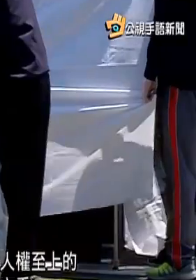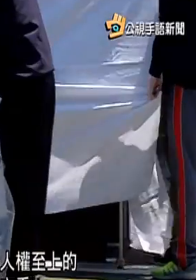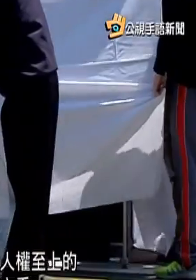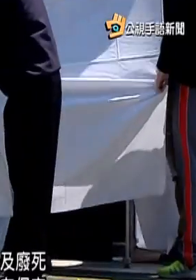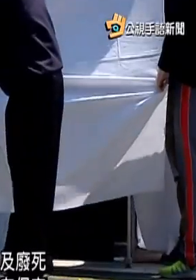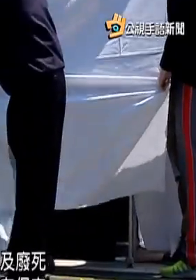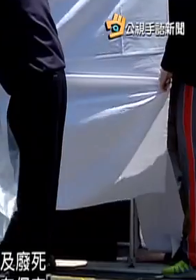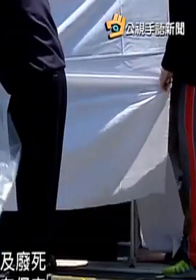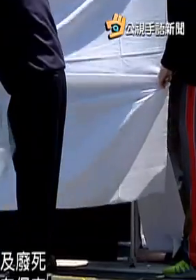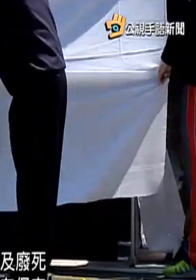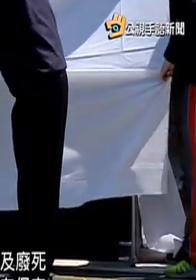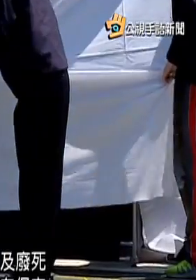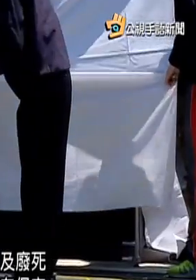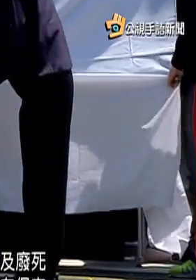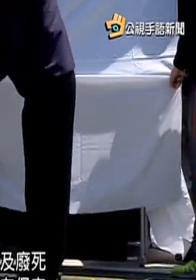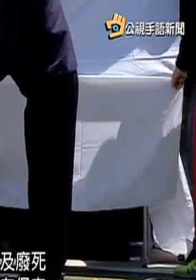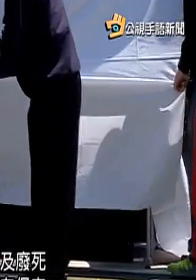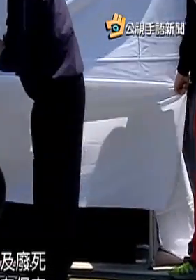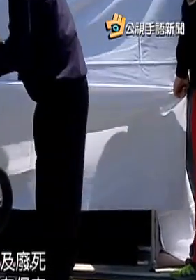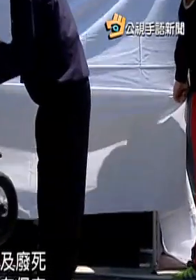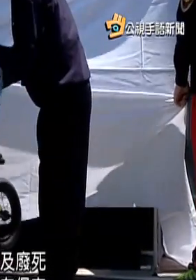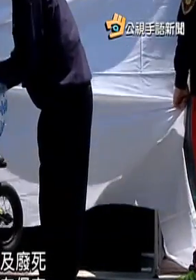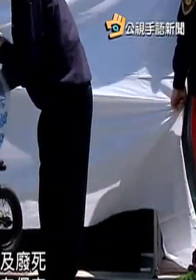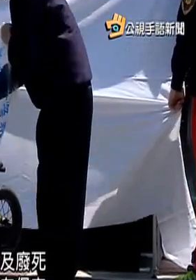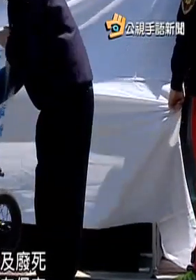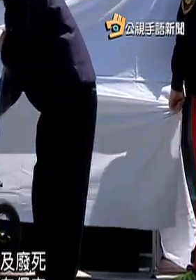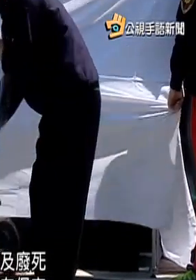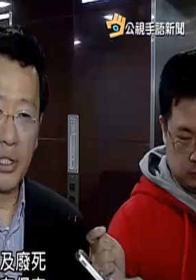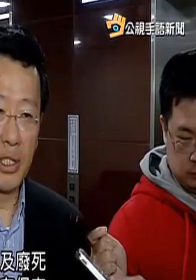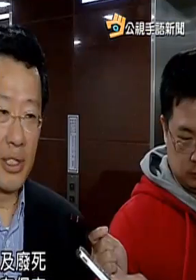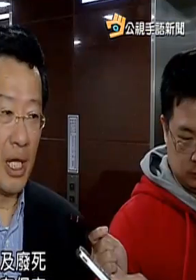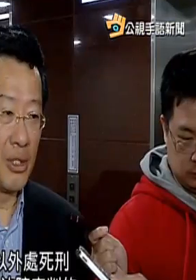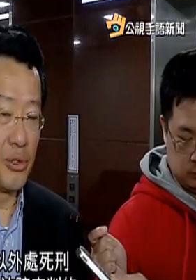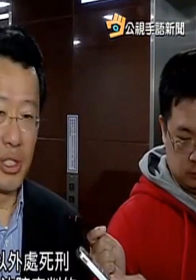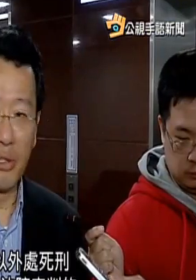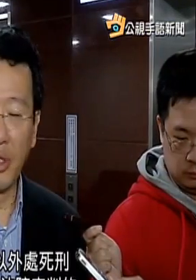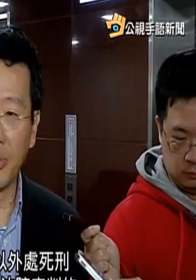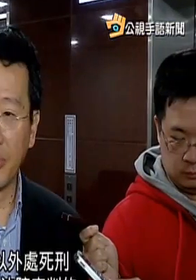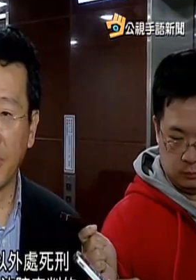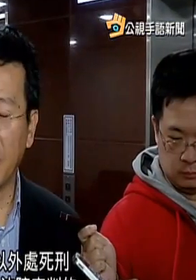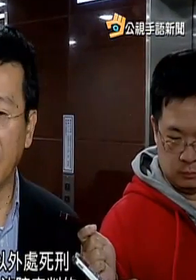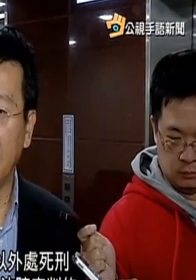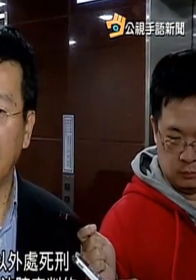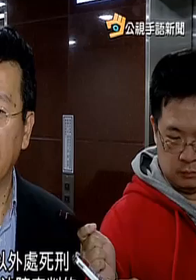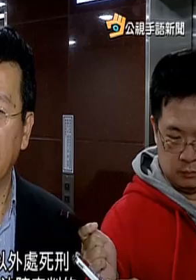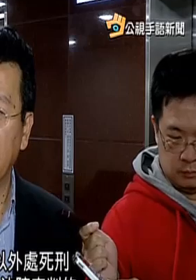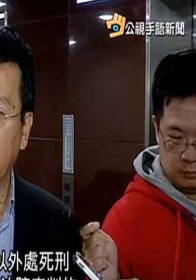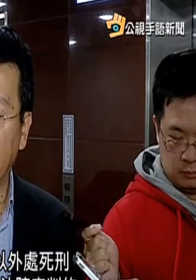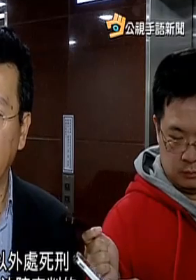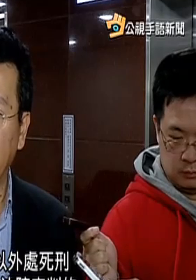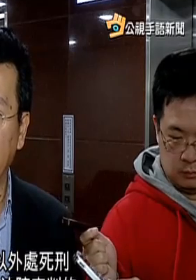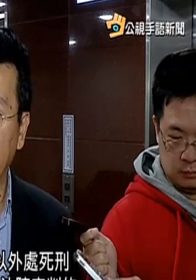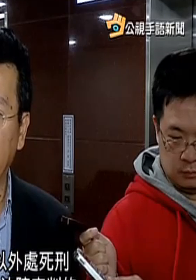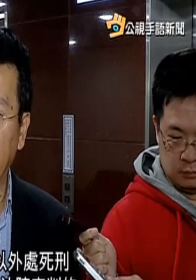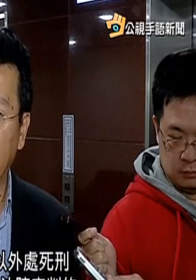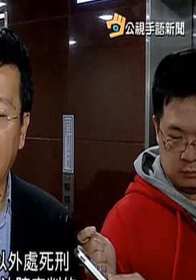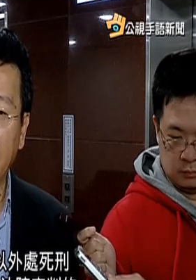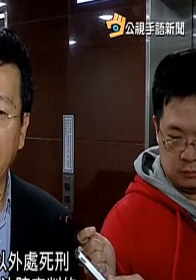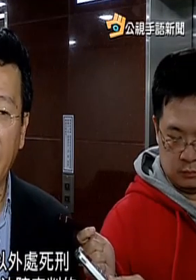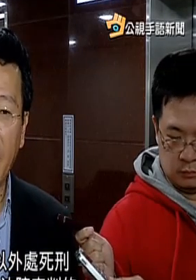对于修法及废死态度也转向保守。 现在杀人罪以外处死刑本来就可以由法院来判